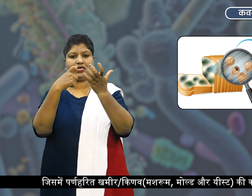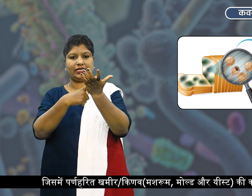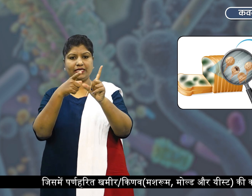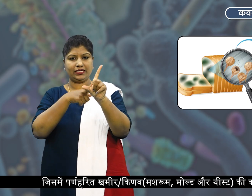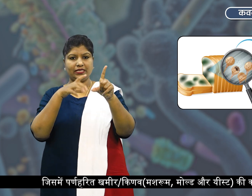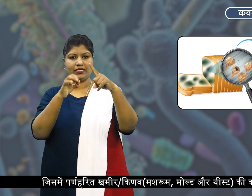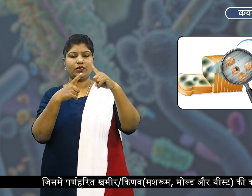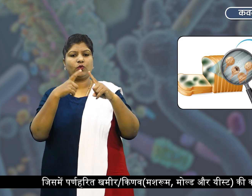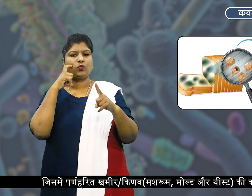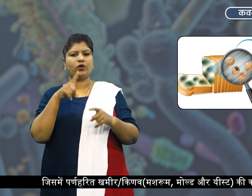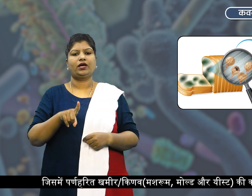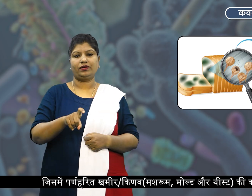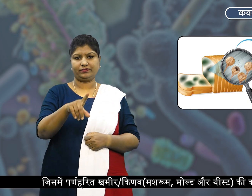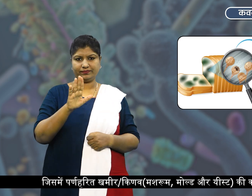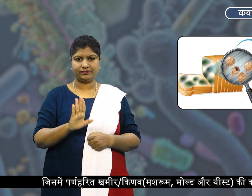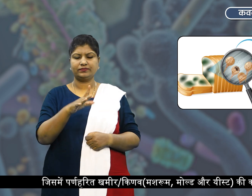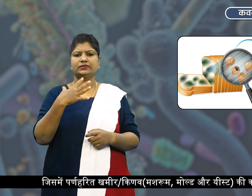जिसमें पर्णहरित खमीर की नाव है।